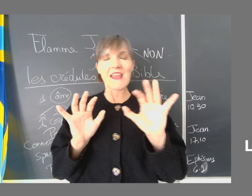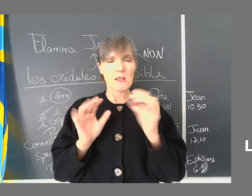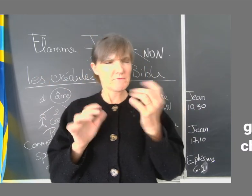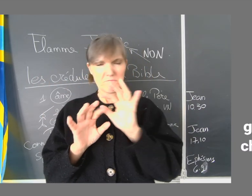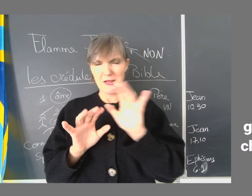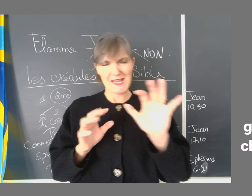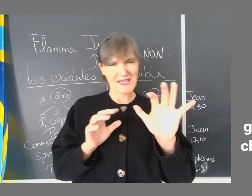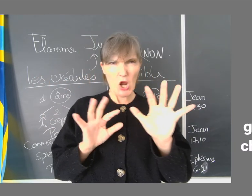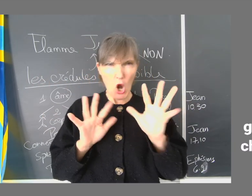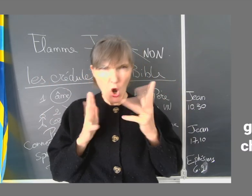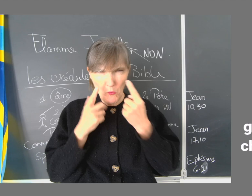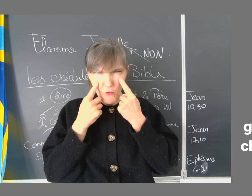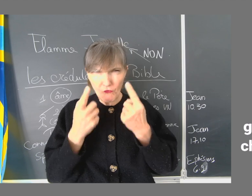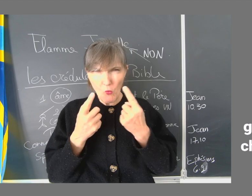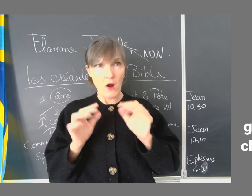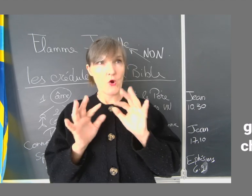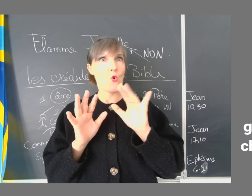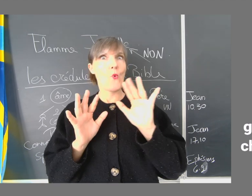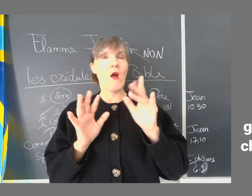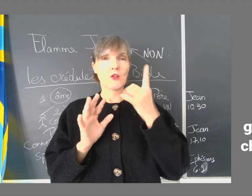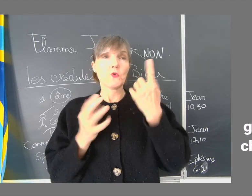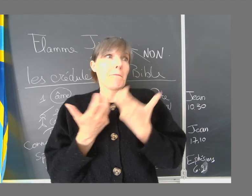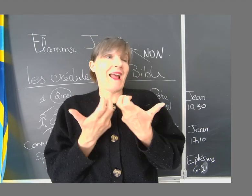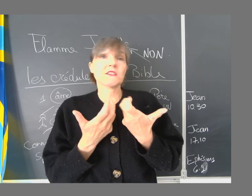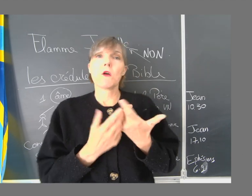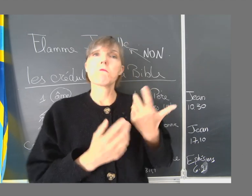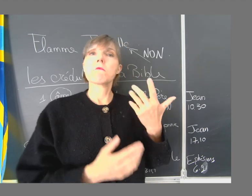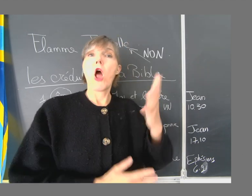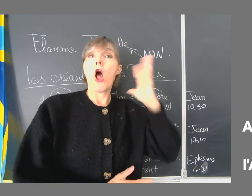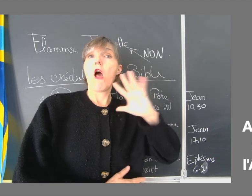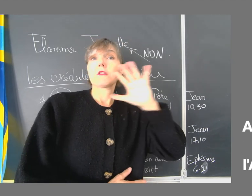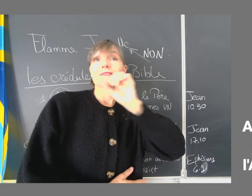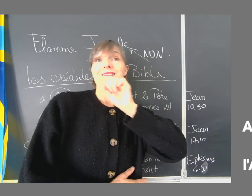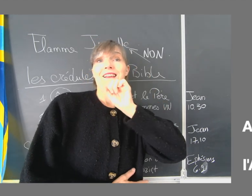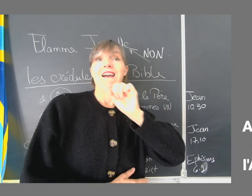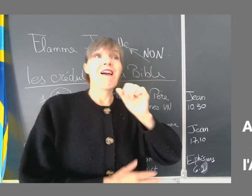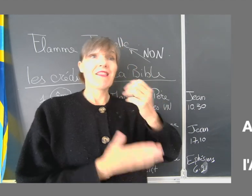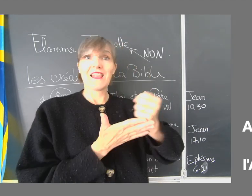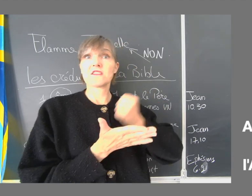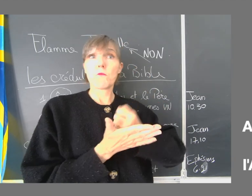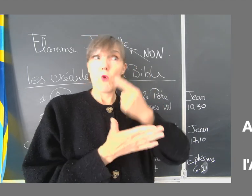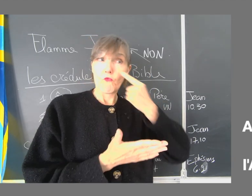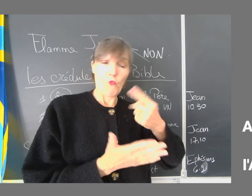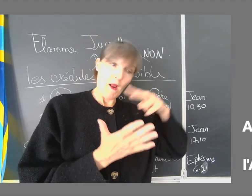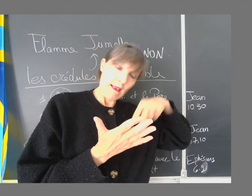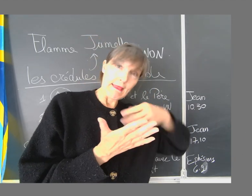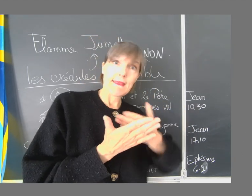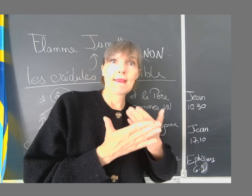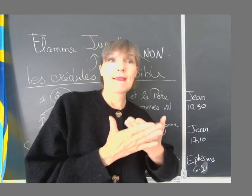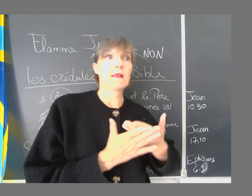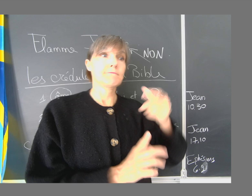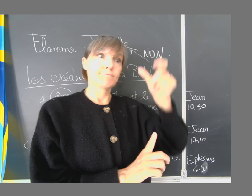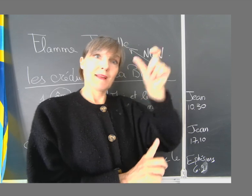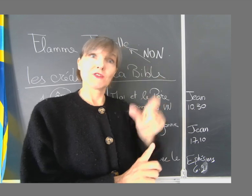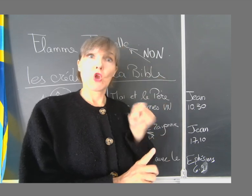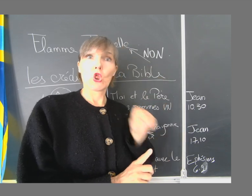la gloire gloire c'est quelque chose qui brille que l'on voit qui brille alors je vous donne un exemple dans l'ancien testament on lit ceci